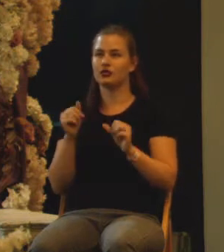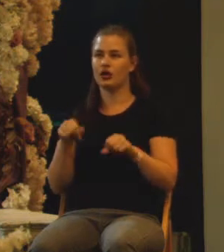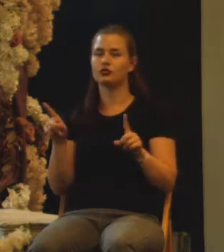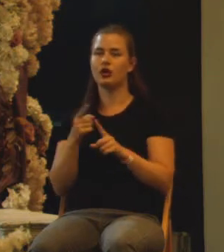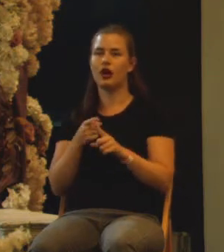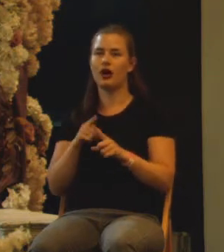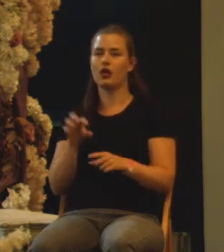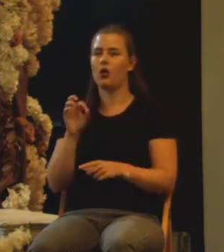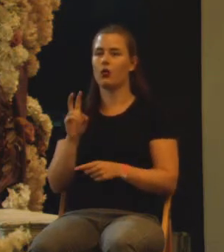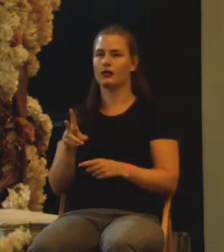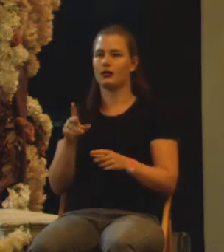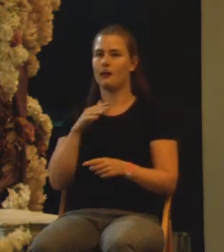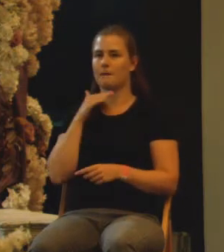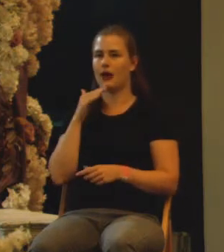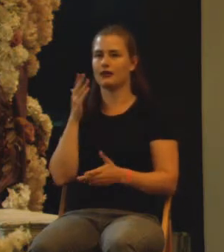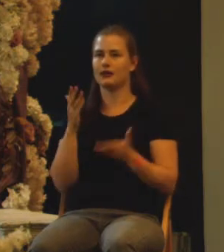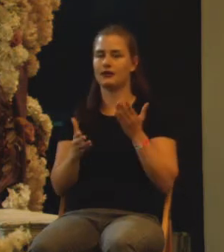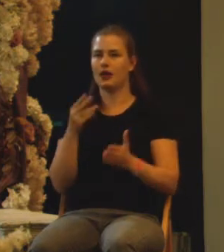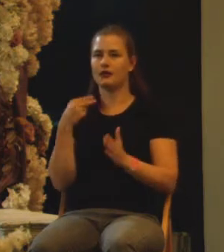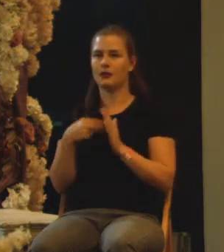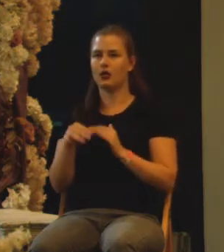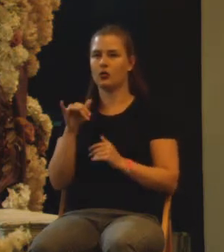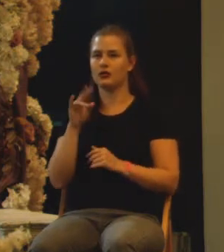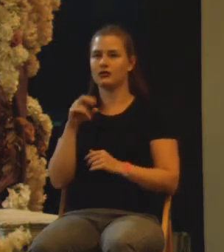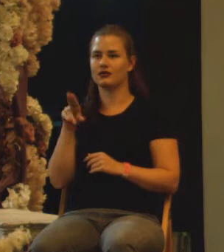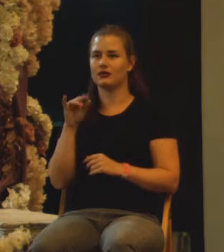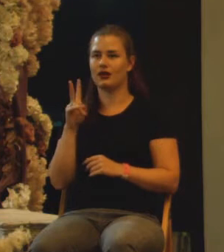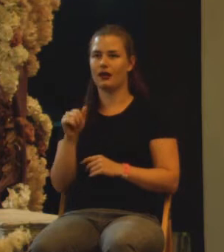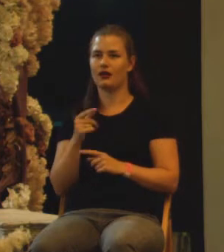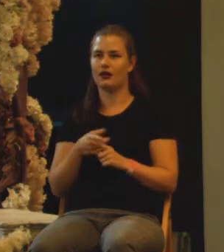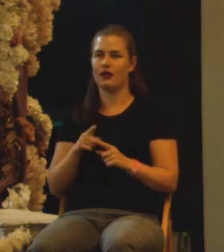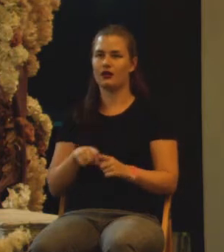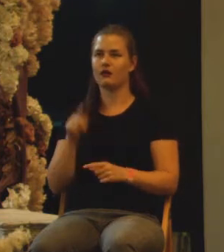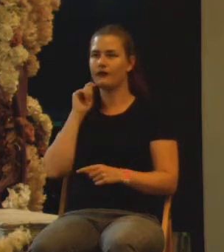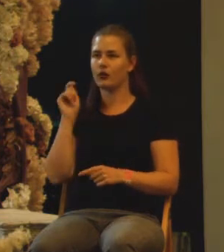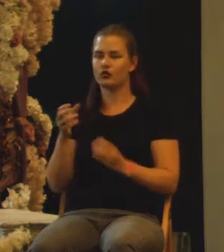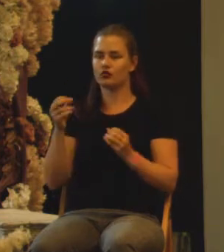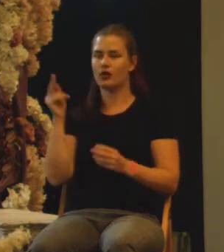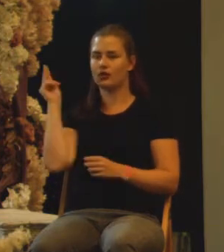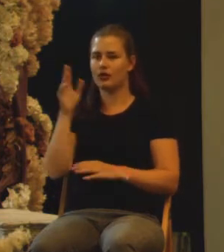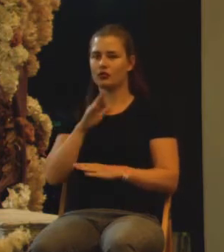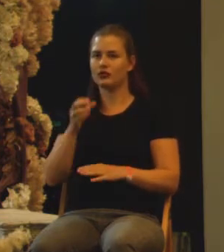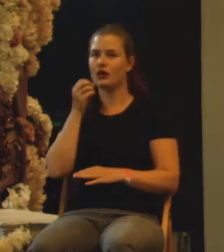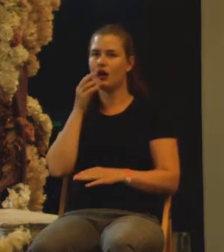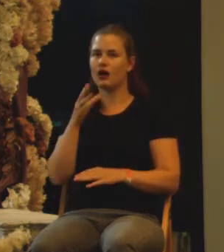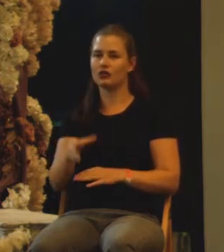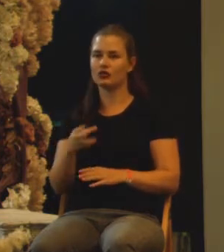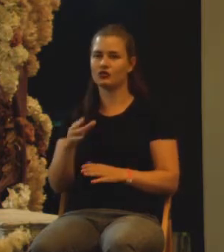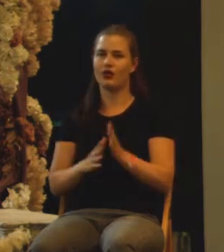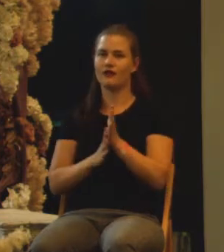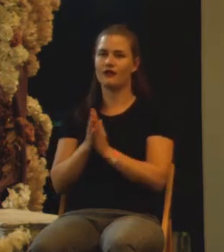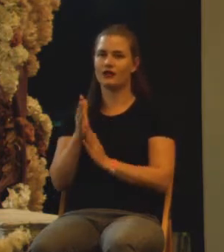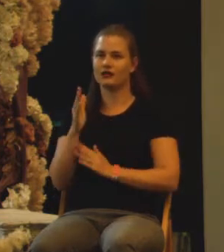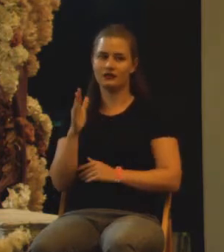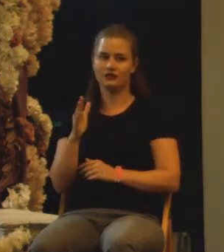окей мясо. Если мы покупаем индейку, это во. В Украине еще не научились хреново выращивать индейку.